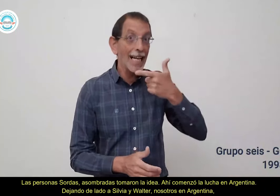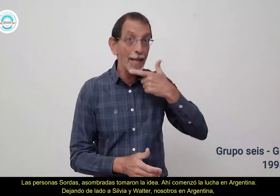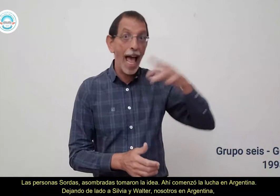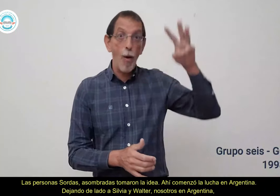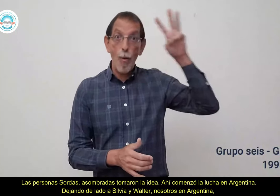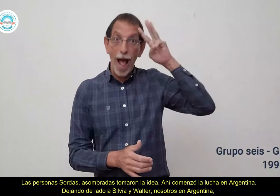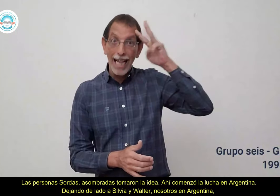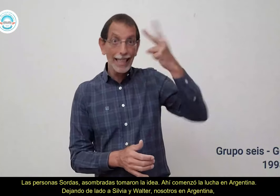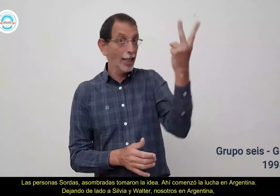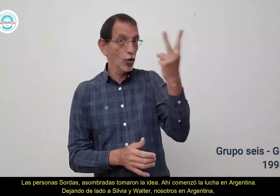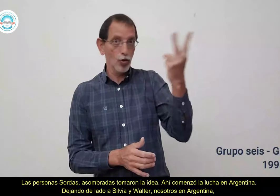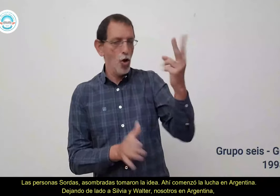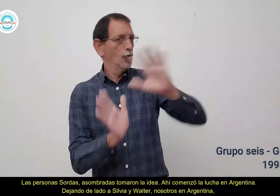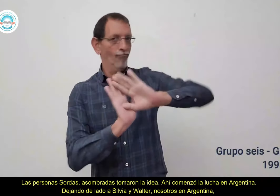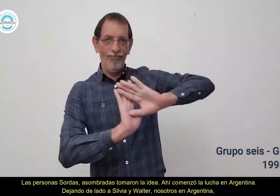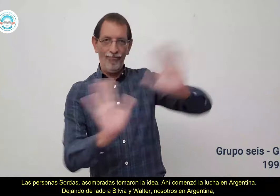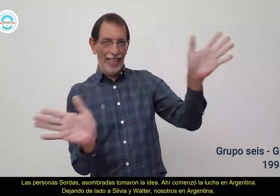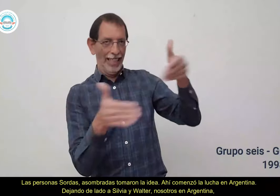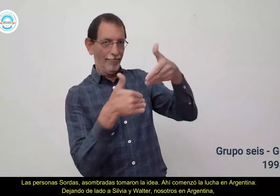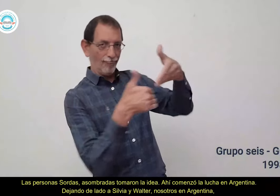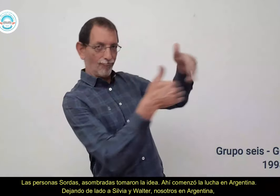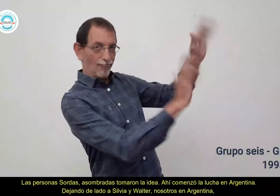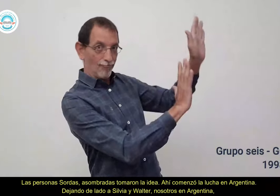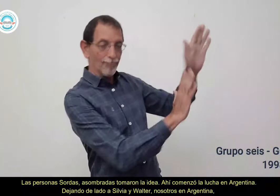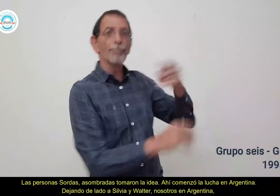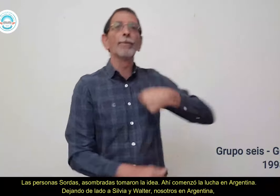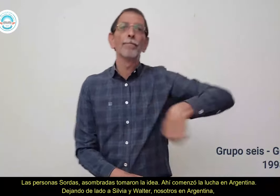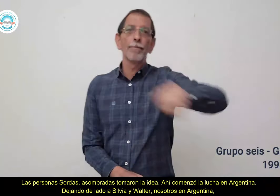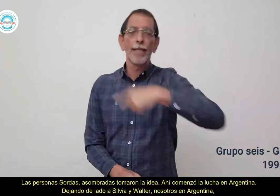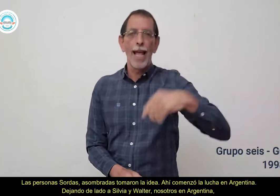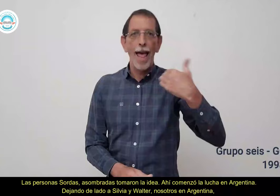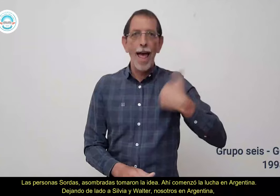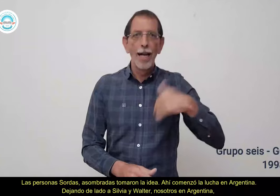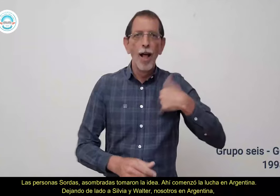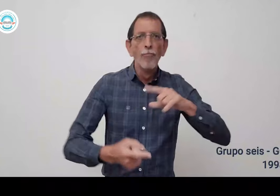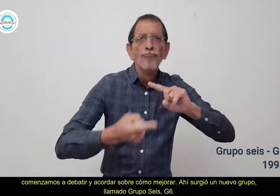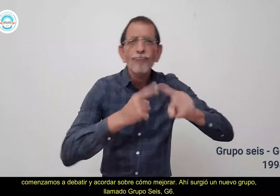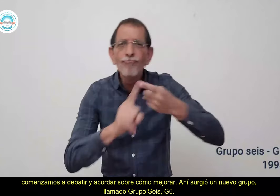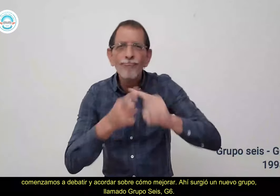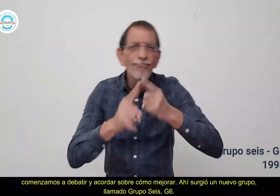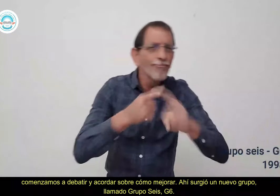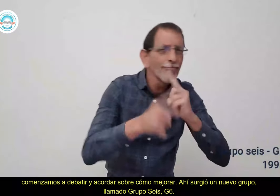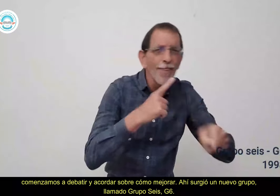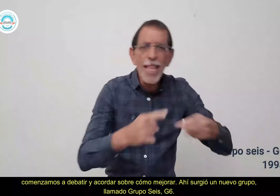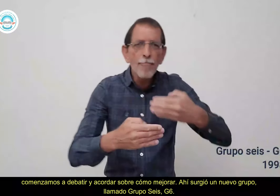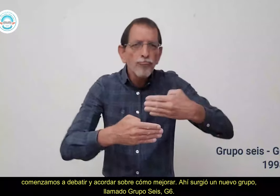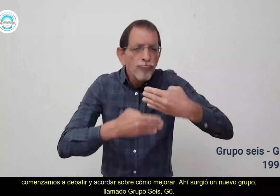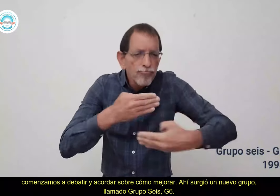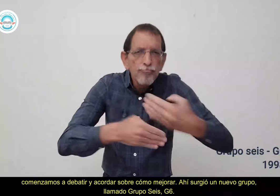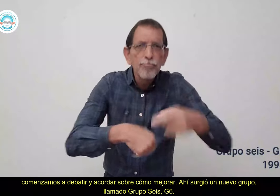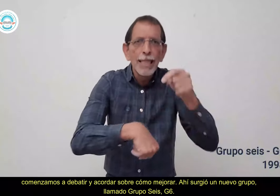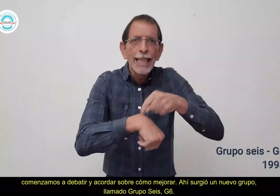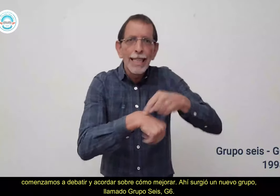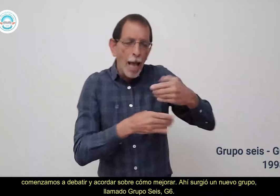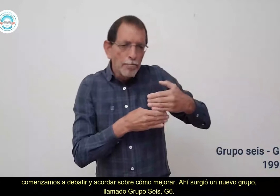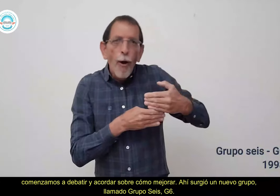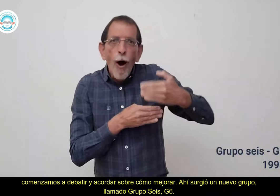Dejando de lado a Silvia y a Walter, nosotras, en Argentina, comenzamos a debatir y acordar sobre